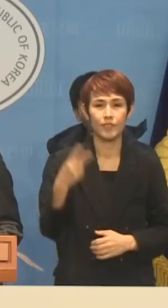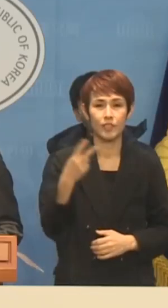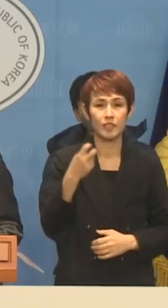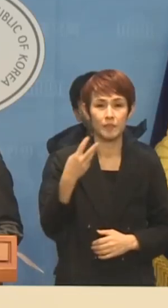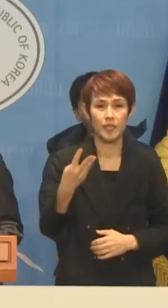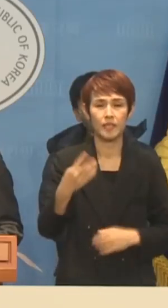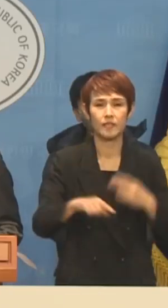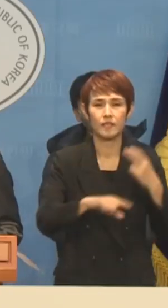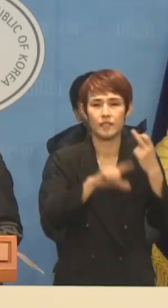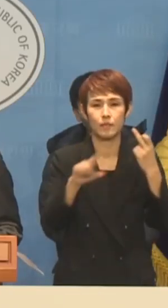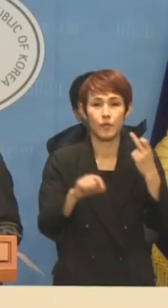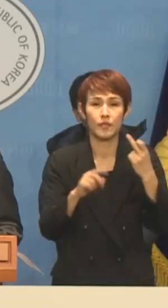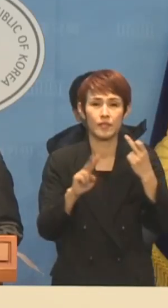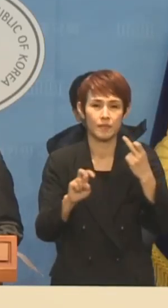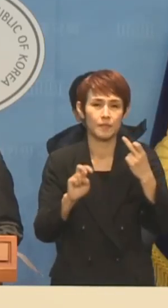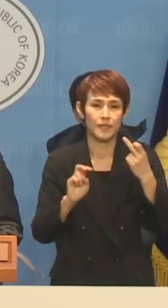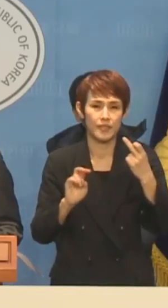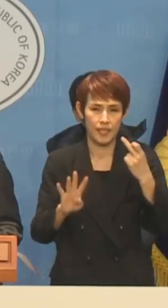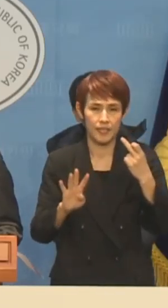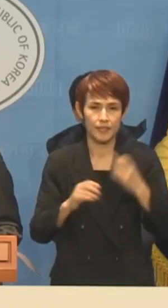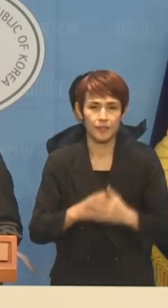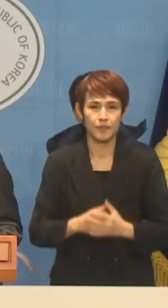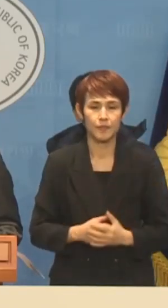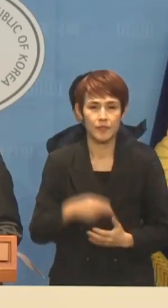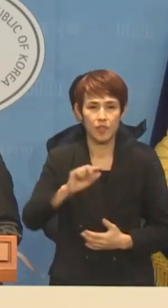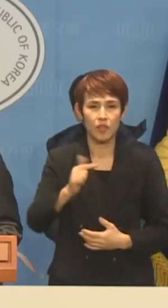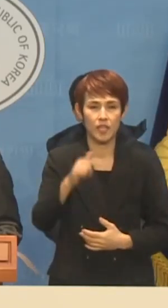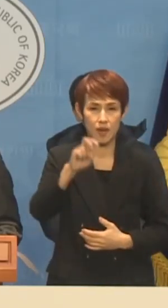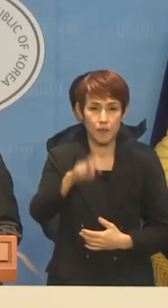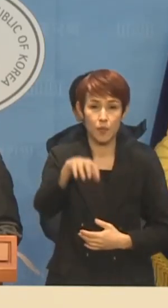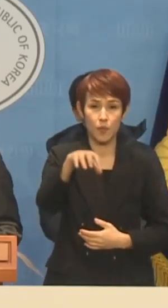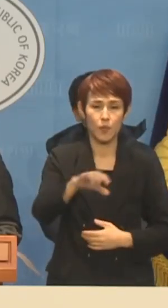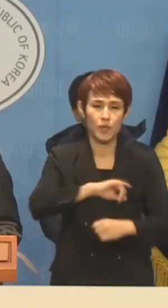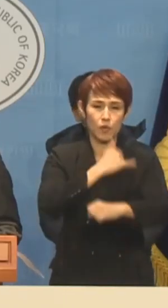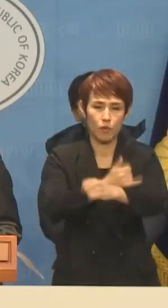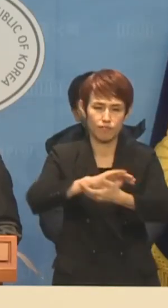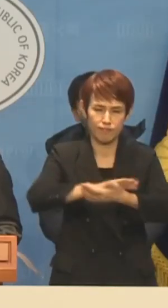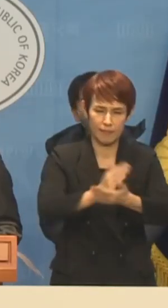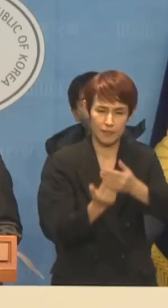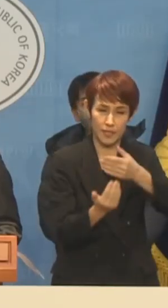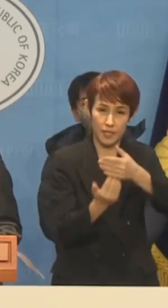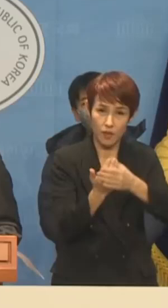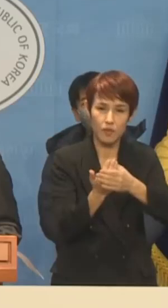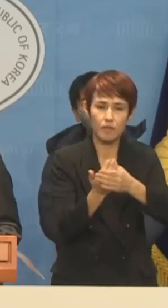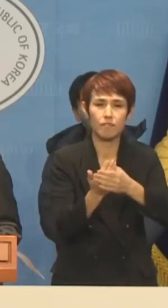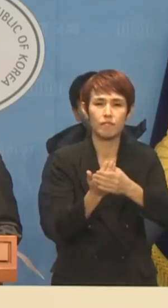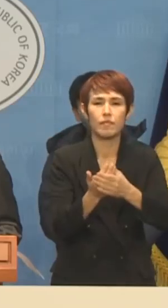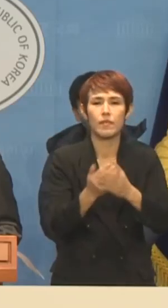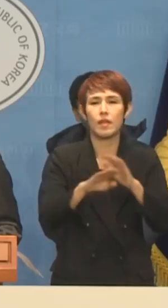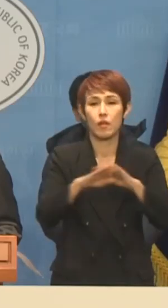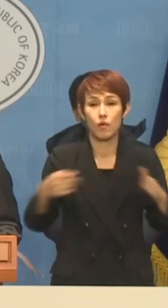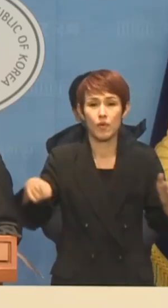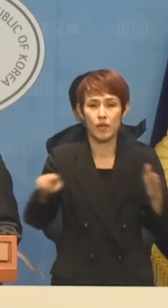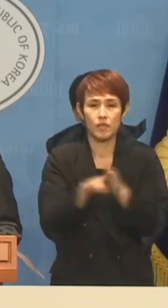2024년 12월 24일 성감학원 인권유린 사건의 온전한 해결을 위한